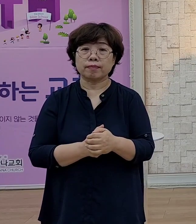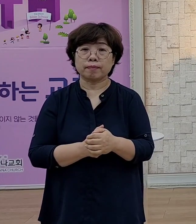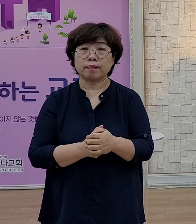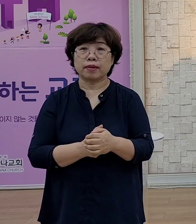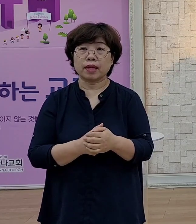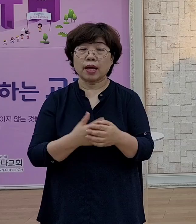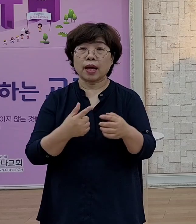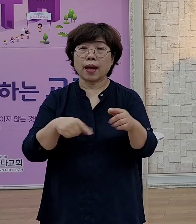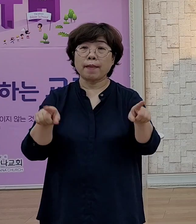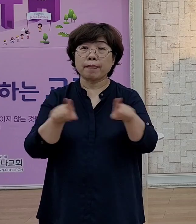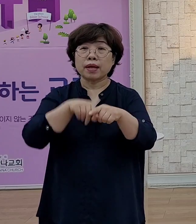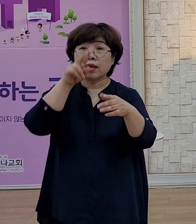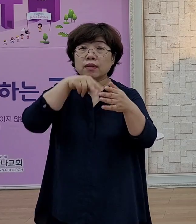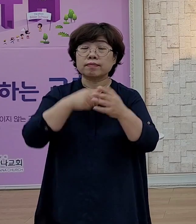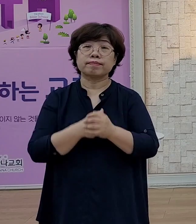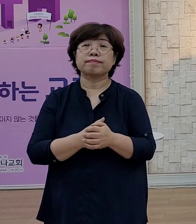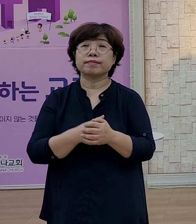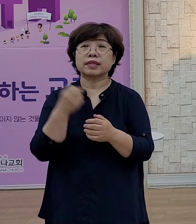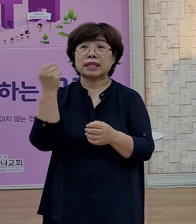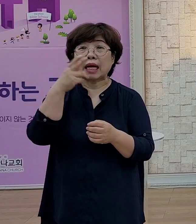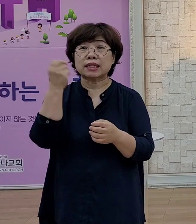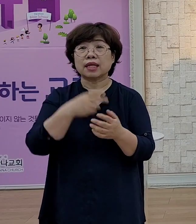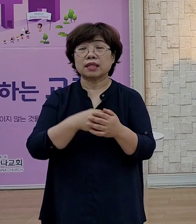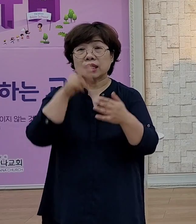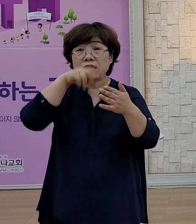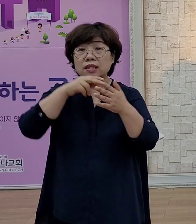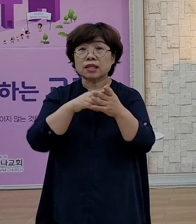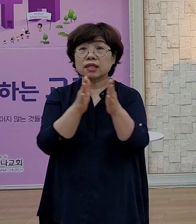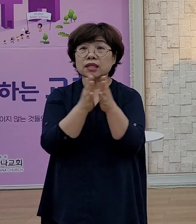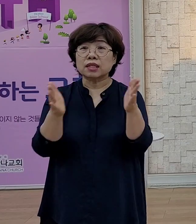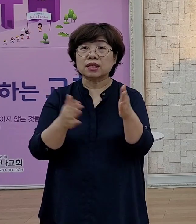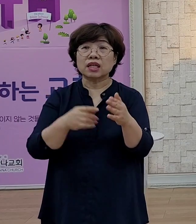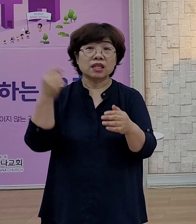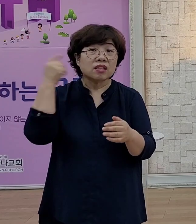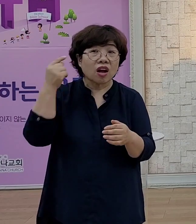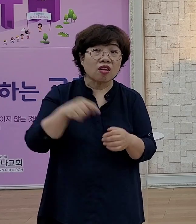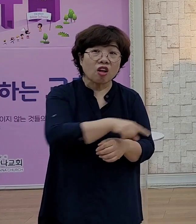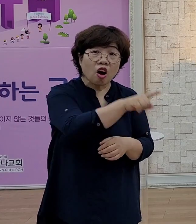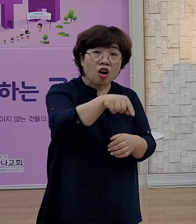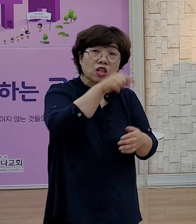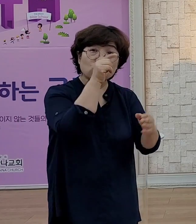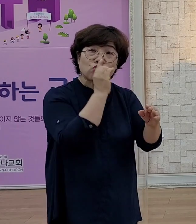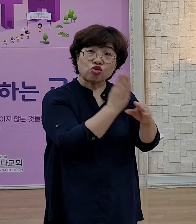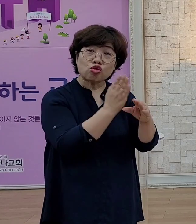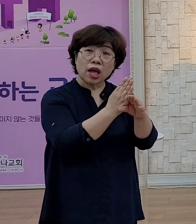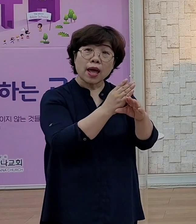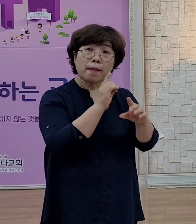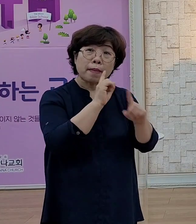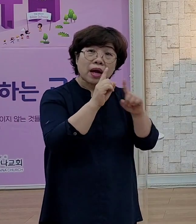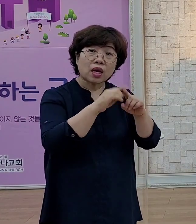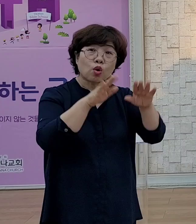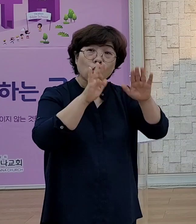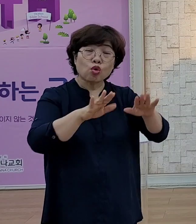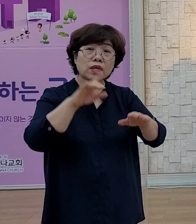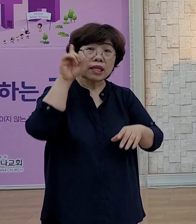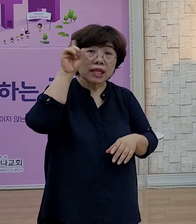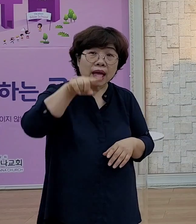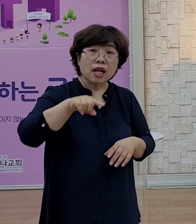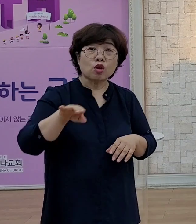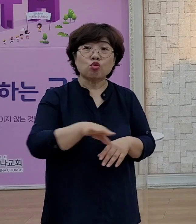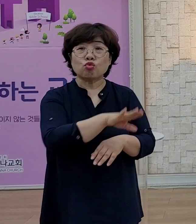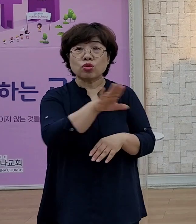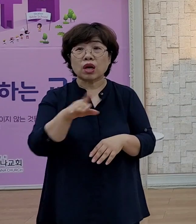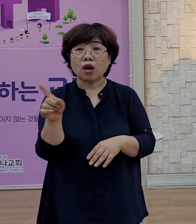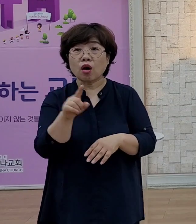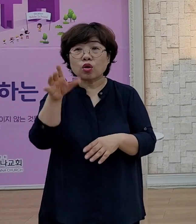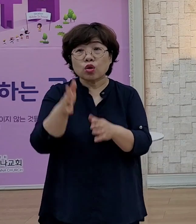13절만 우리 한 번만 다시 한번 같이 읽겠습니다. 시작. 들으라, 너희 중에 말하기를 오늘이나